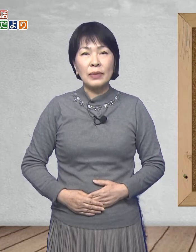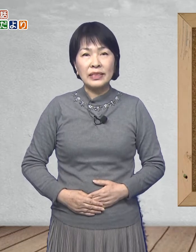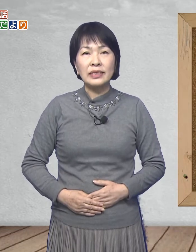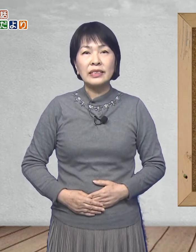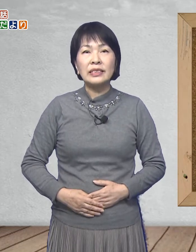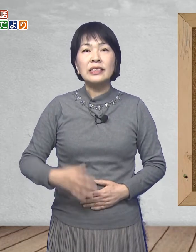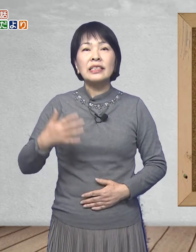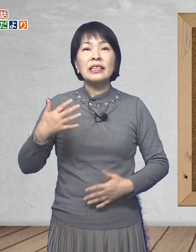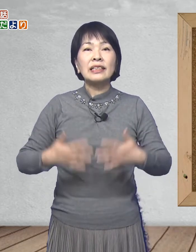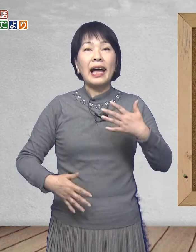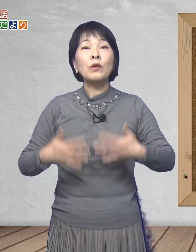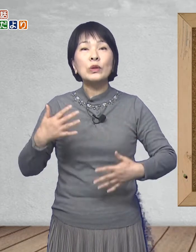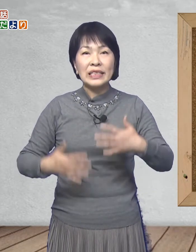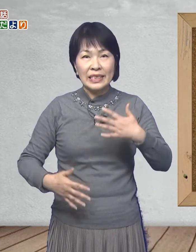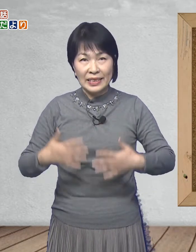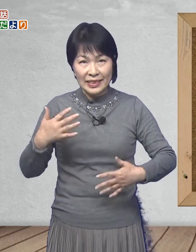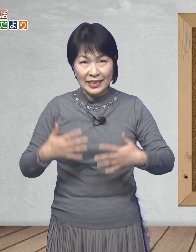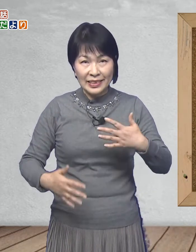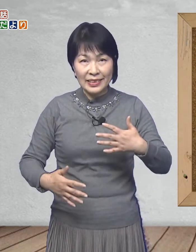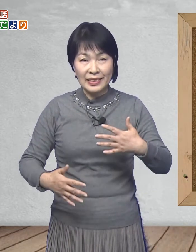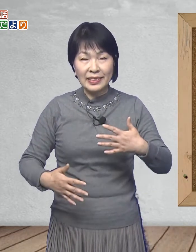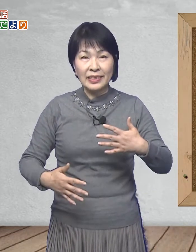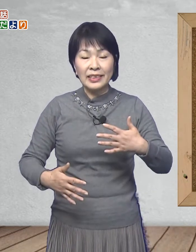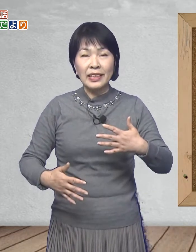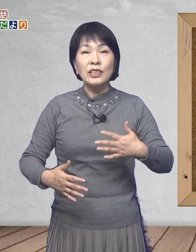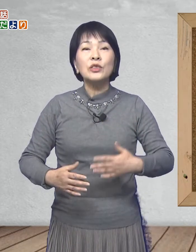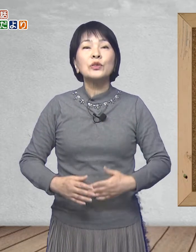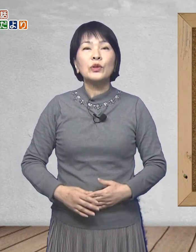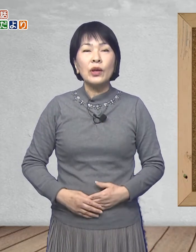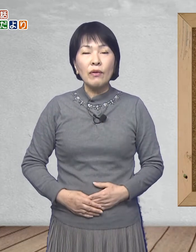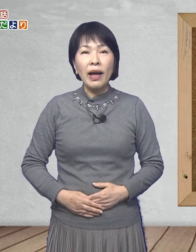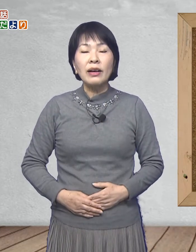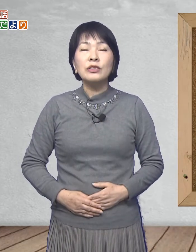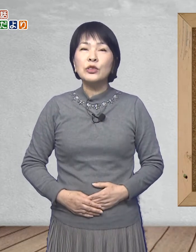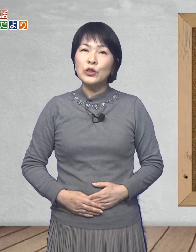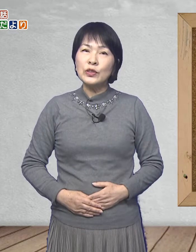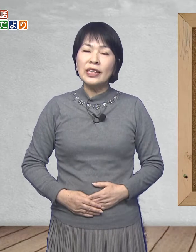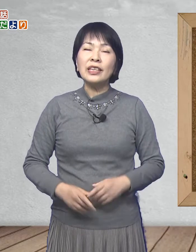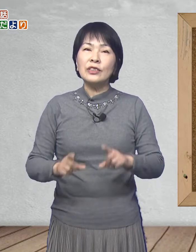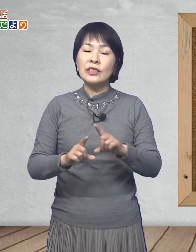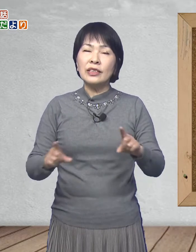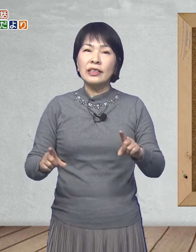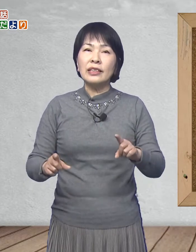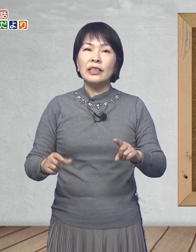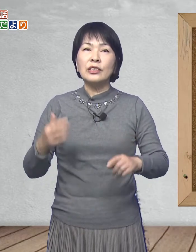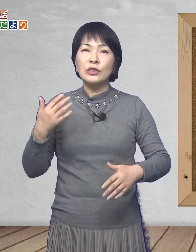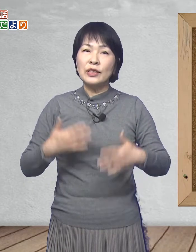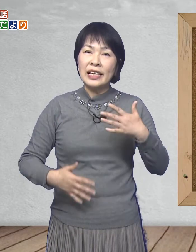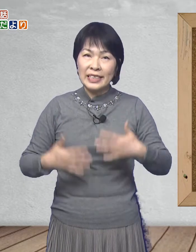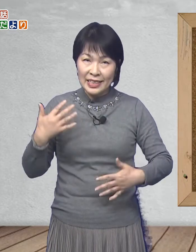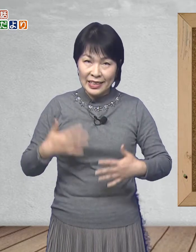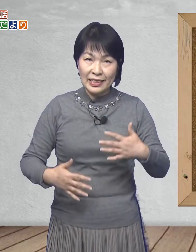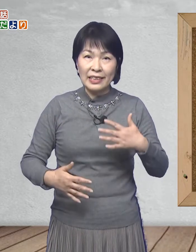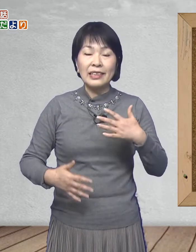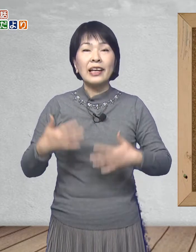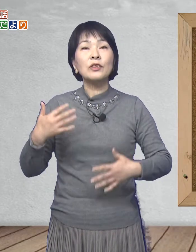。楽しい。これは普通に嬉しい、楽